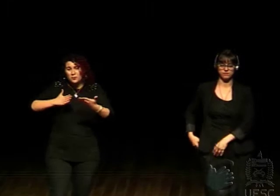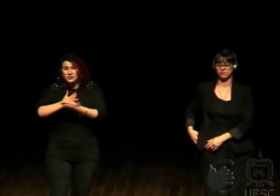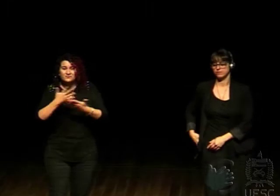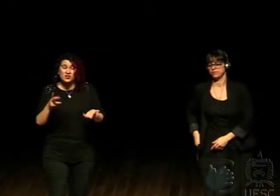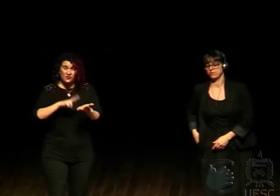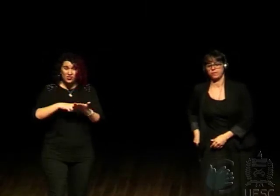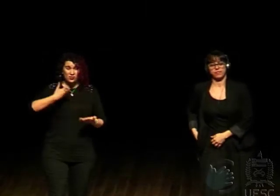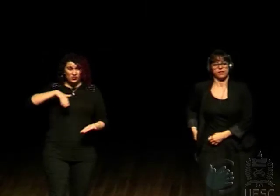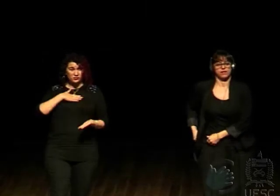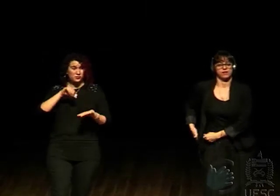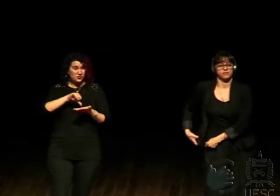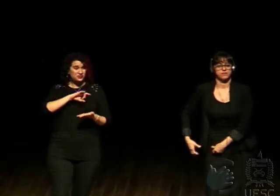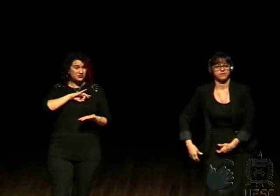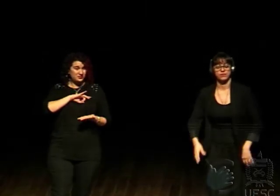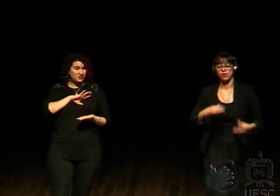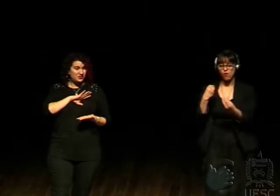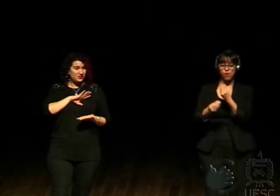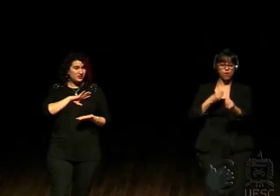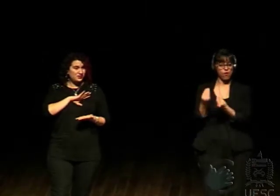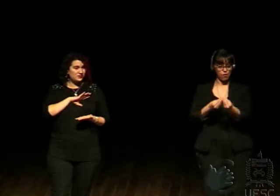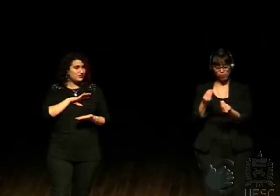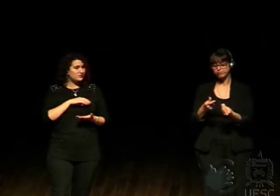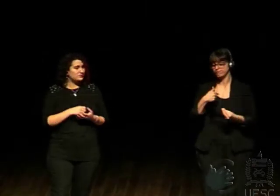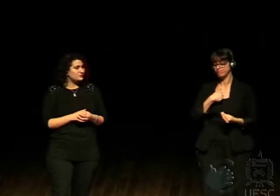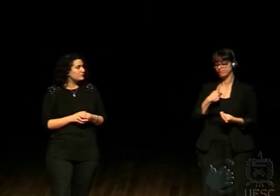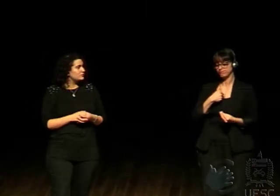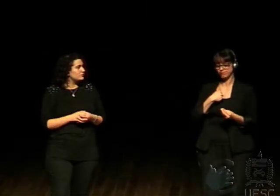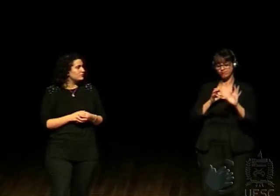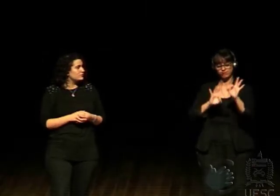¿Cómo hemos construido este tema, esta presentación?